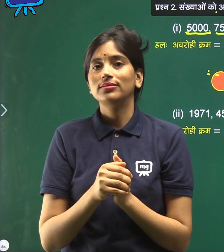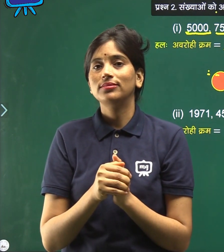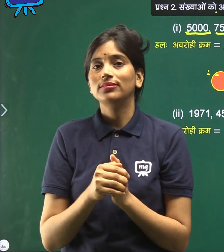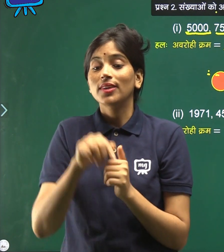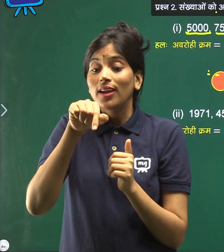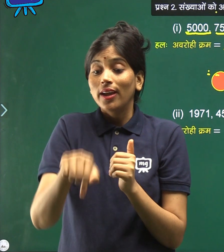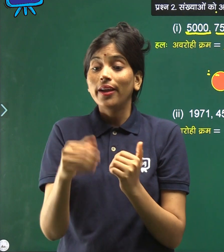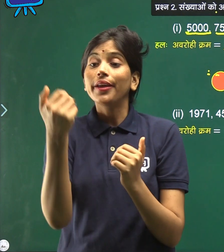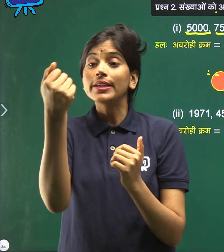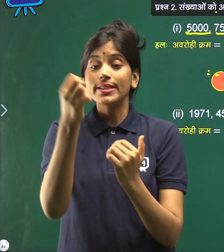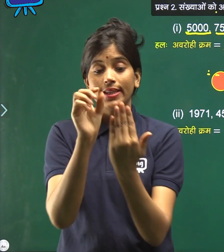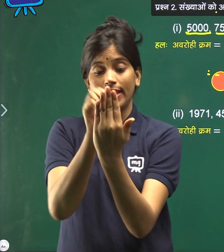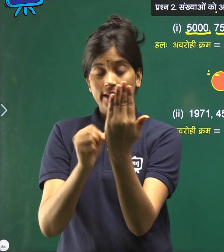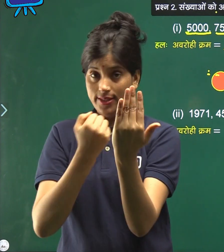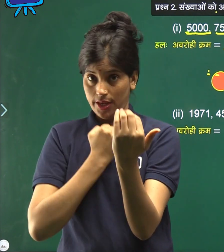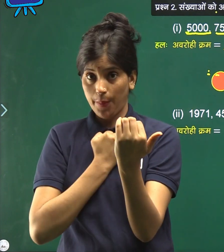ये संख्याएं लिखी है अपन ने,